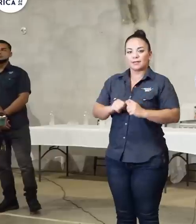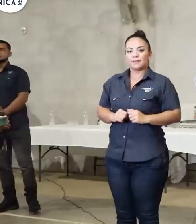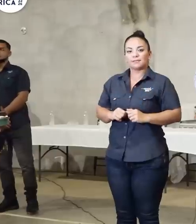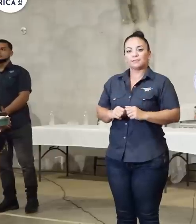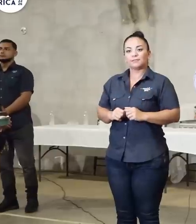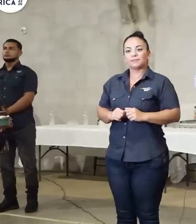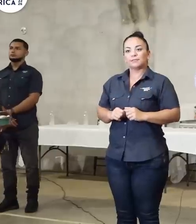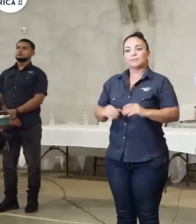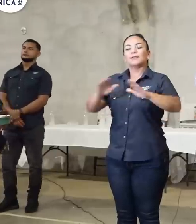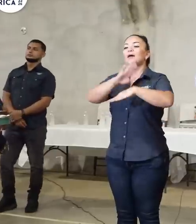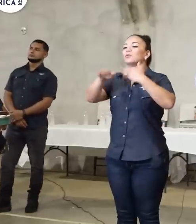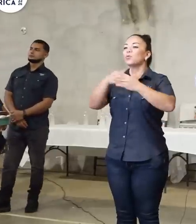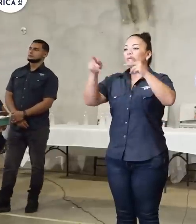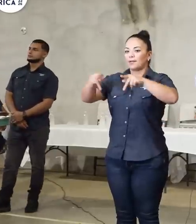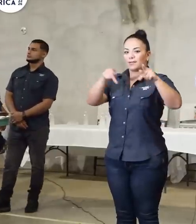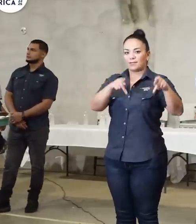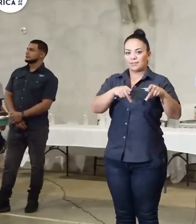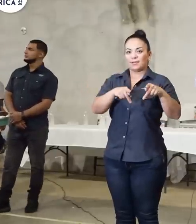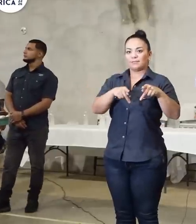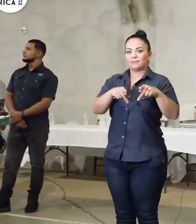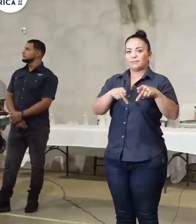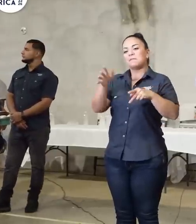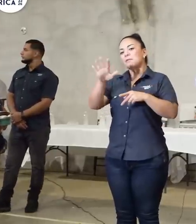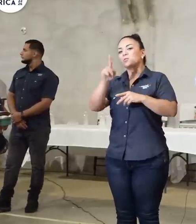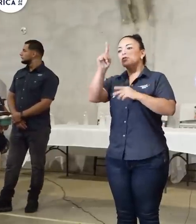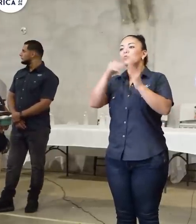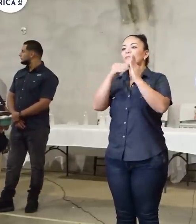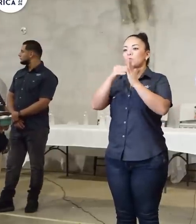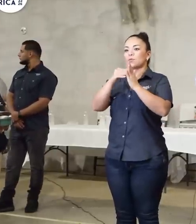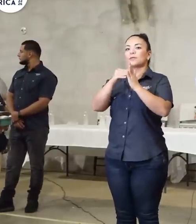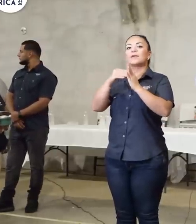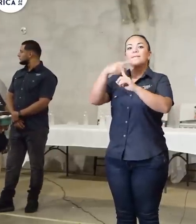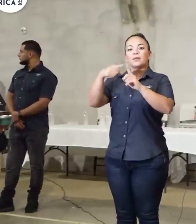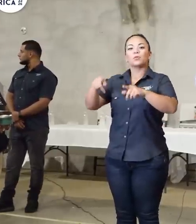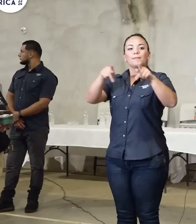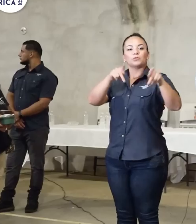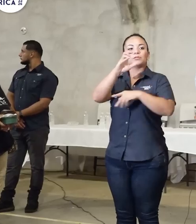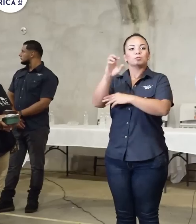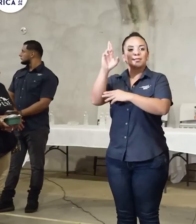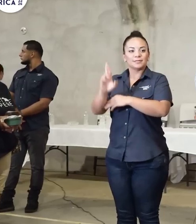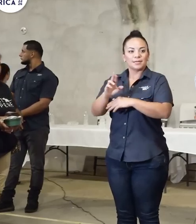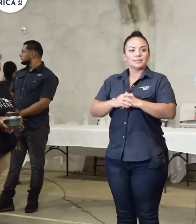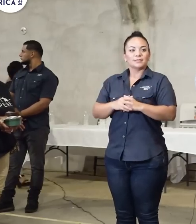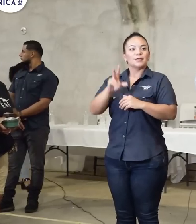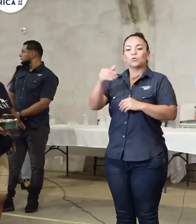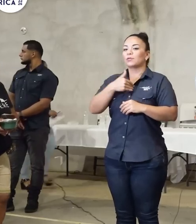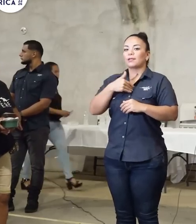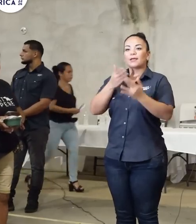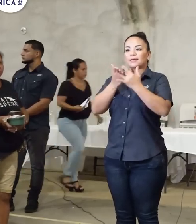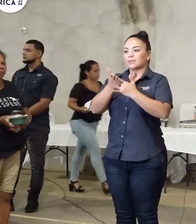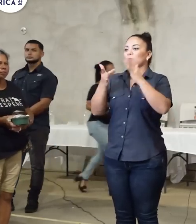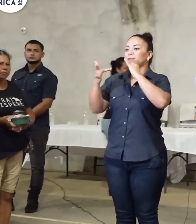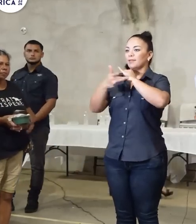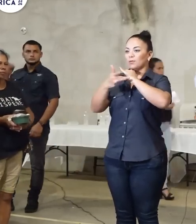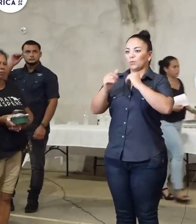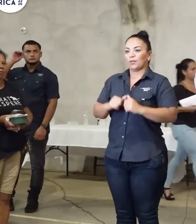a toda la gente, más o menos 1.5 millones de costarricenses que hoy no tienen acceso a esa